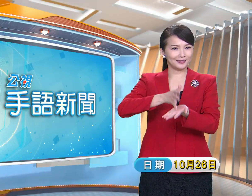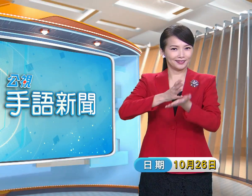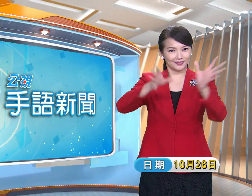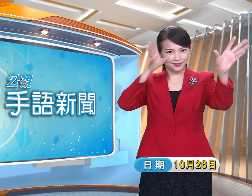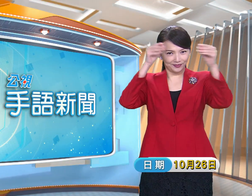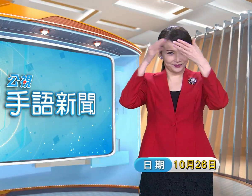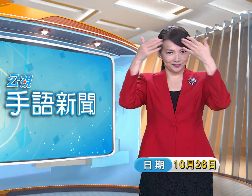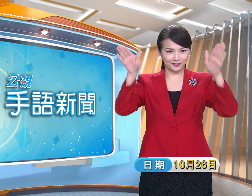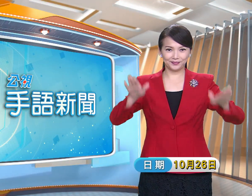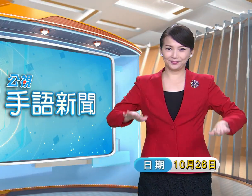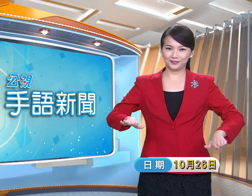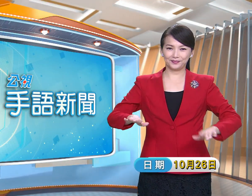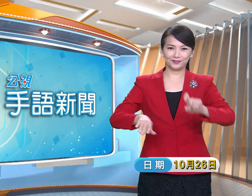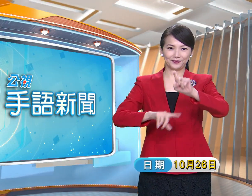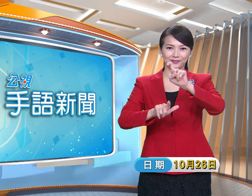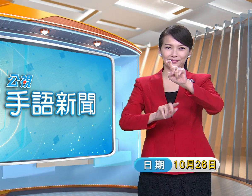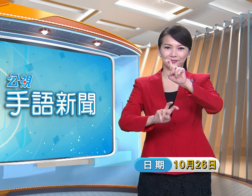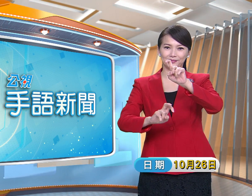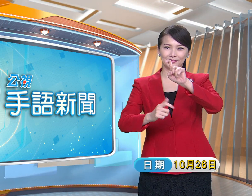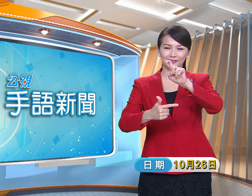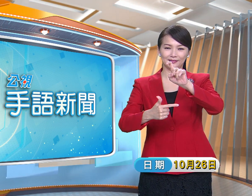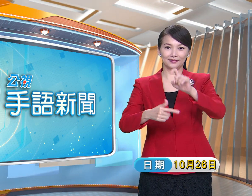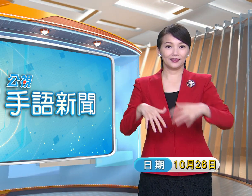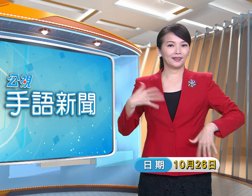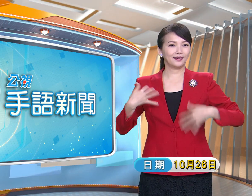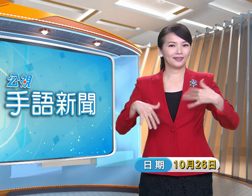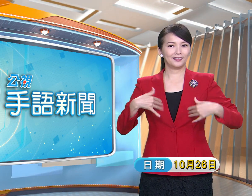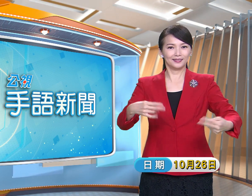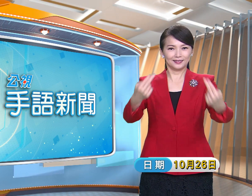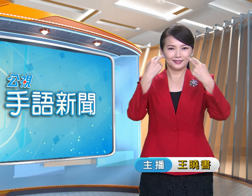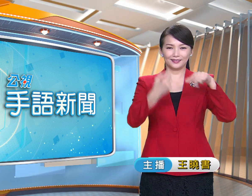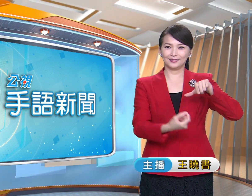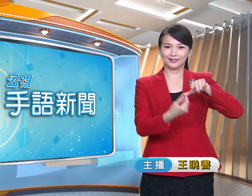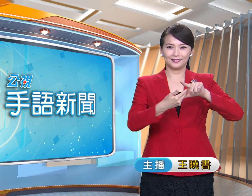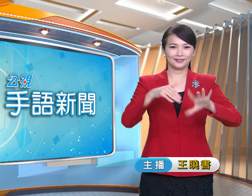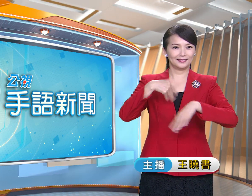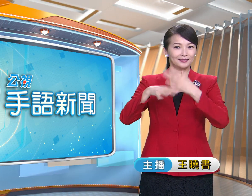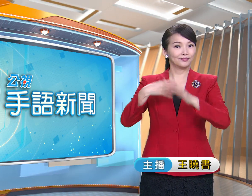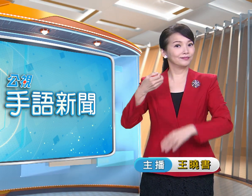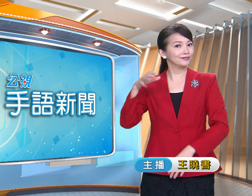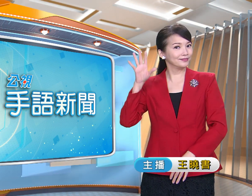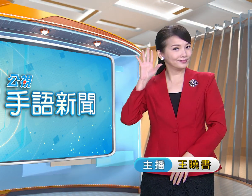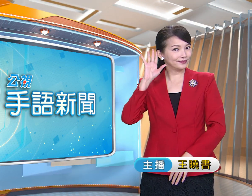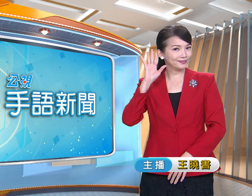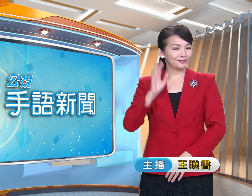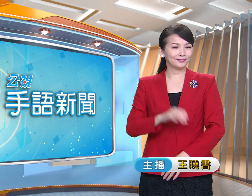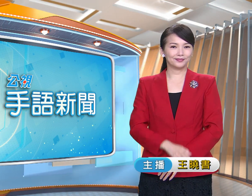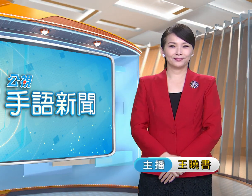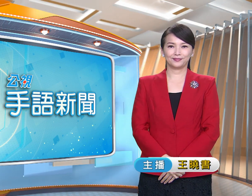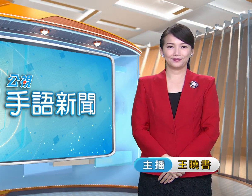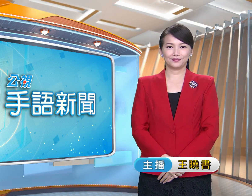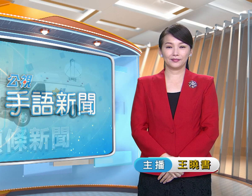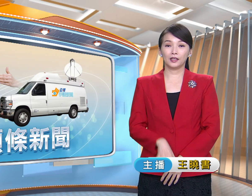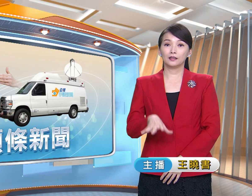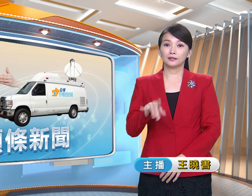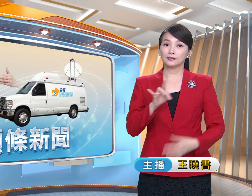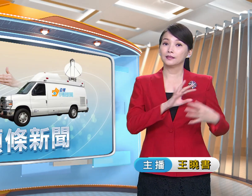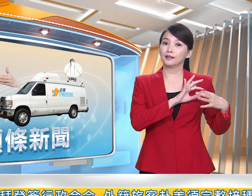看新闻，开视野，欢迎收看今天10月26号的公视首语新闻。首先来看一